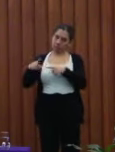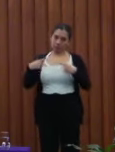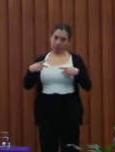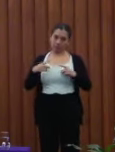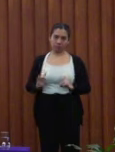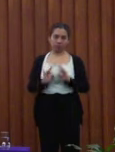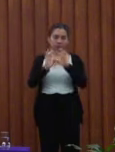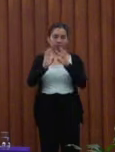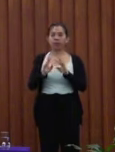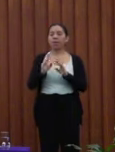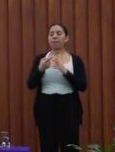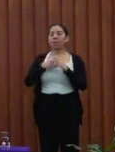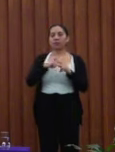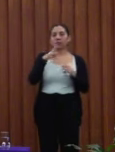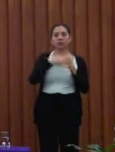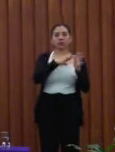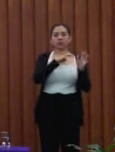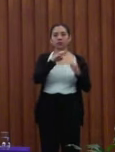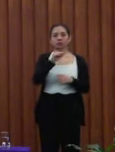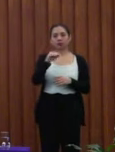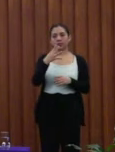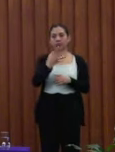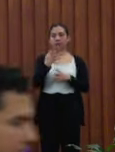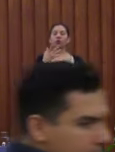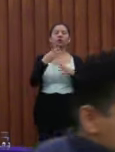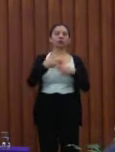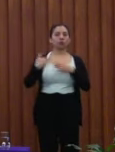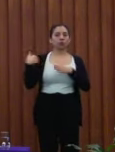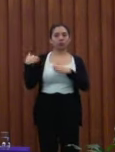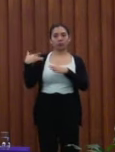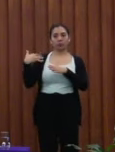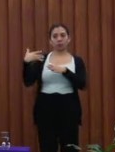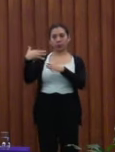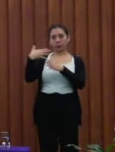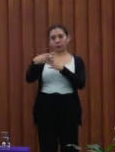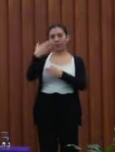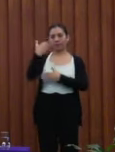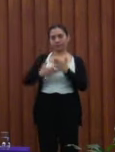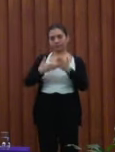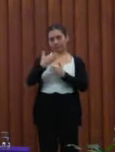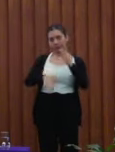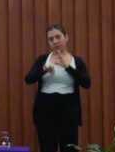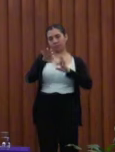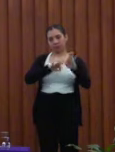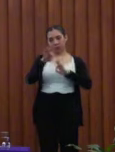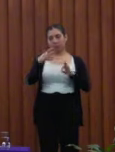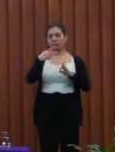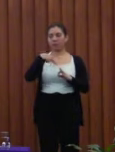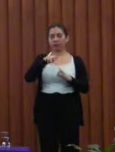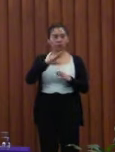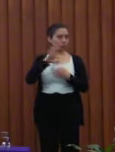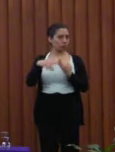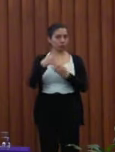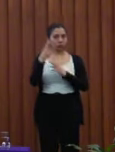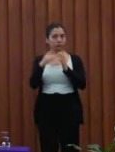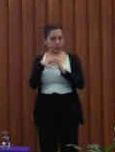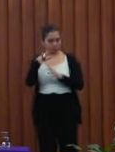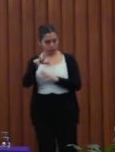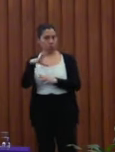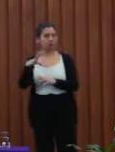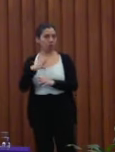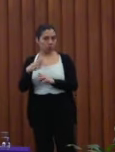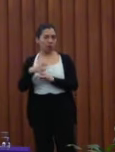comenzaron en 1995, entonces tienen mucho trabajo que hacer todavía. Pero hoy por hoy contamos con todo lo de 2018 y esperamos que en